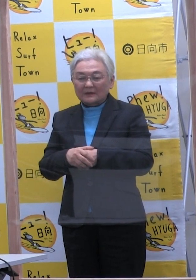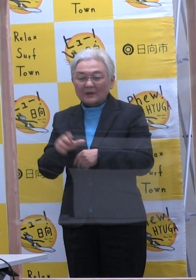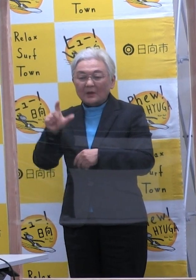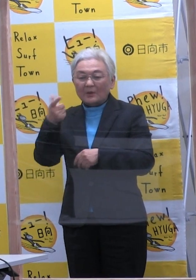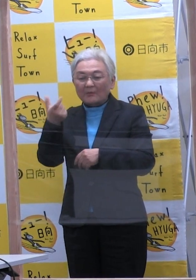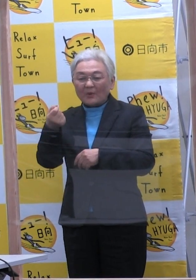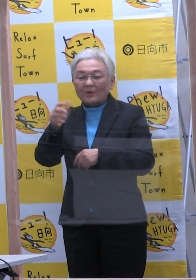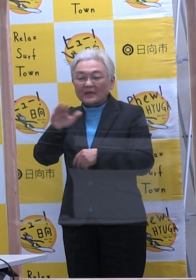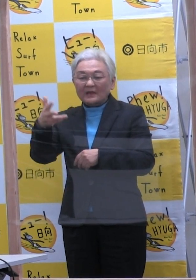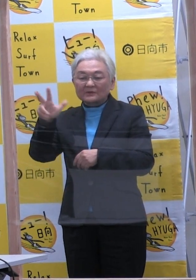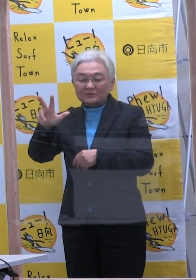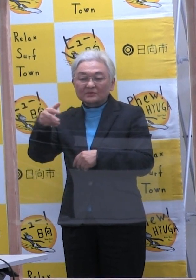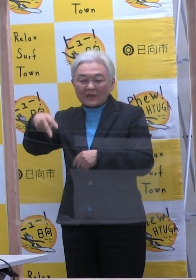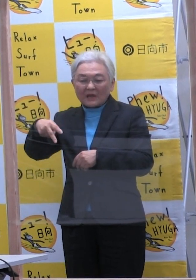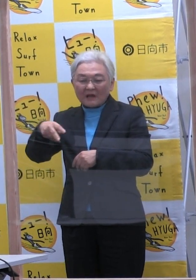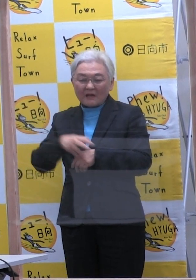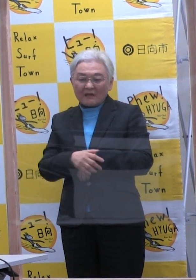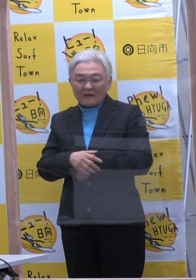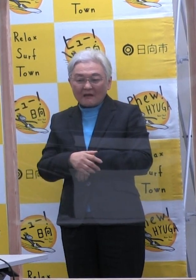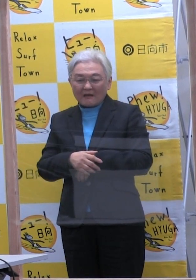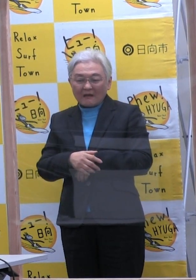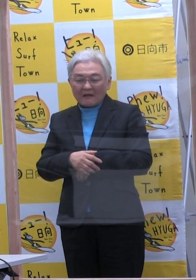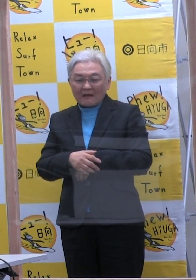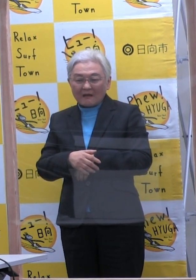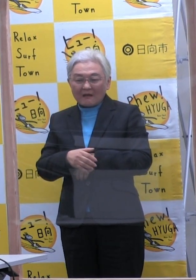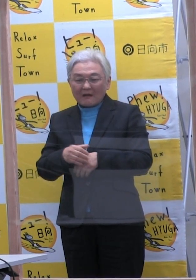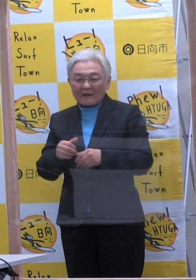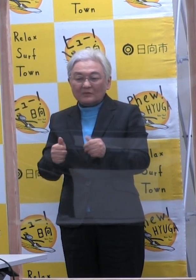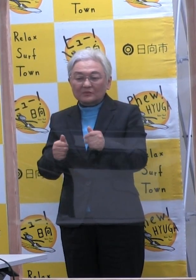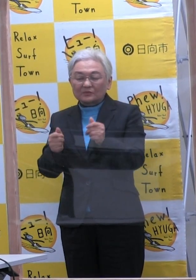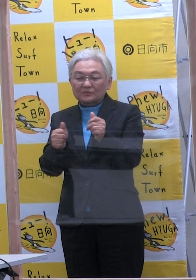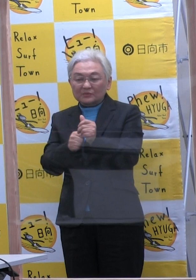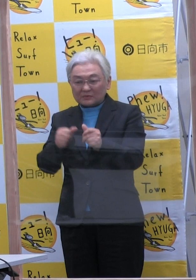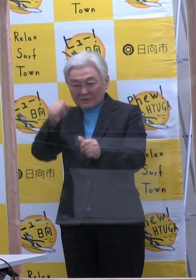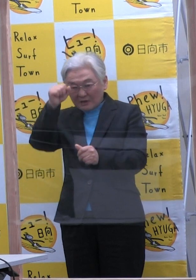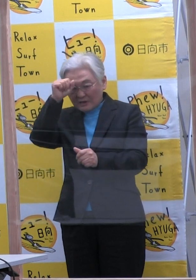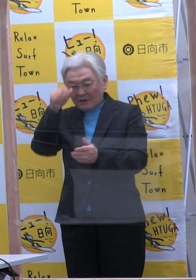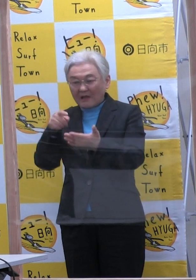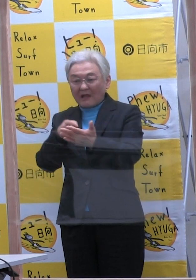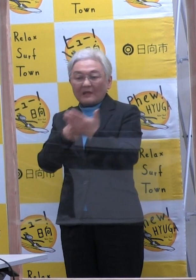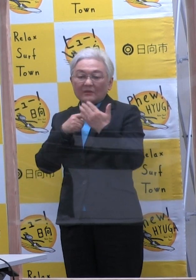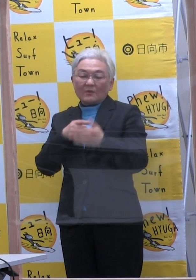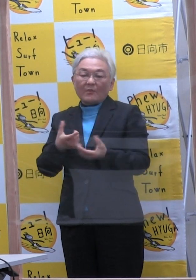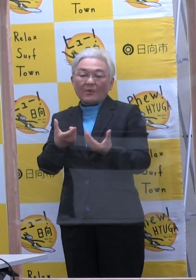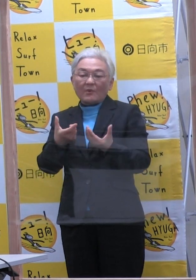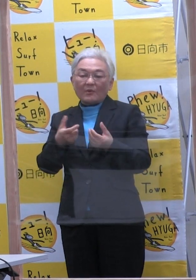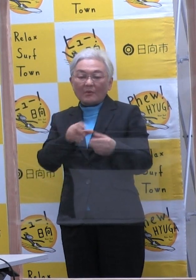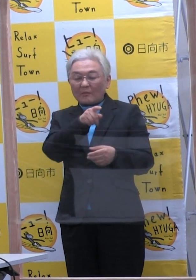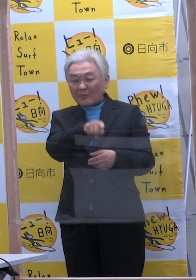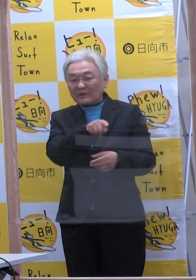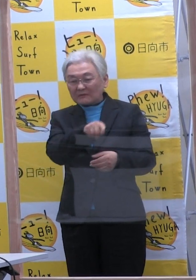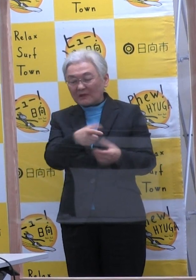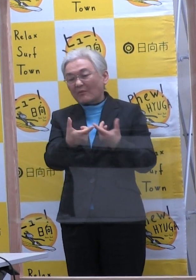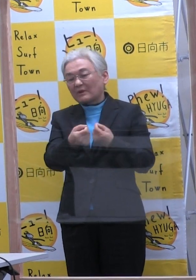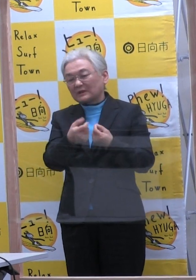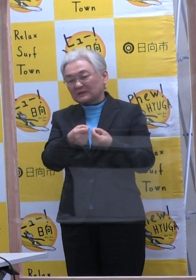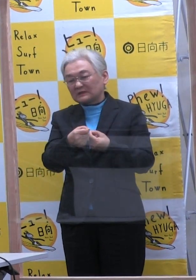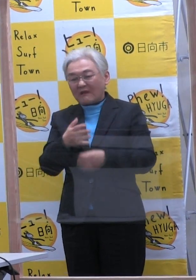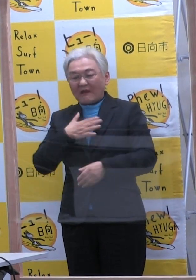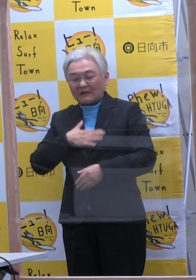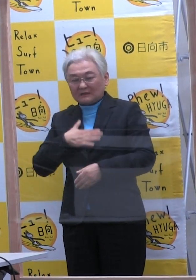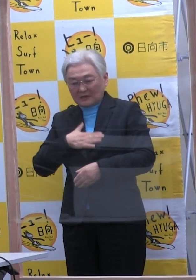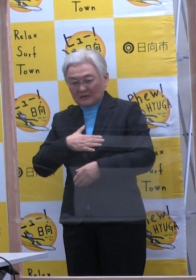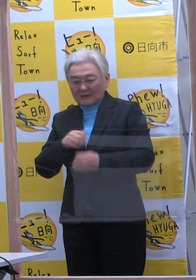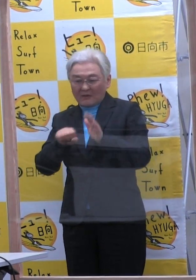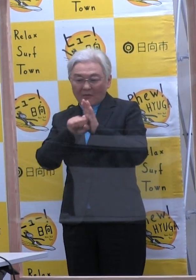ルナ社ワクチンは副反応もファイザー社ワクチンとおおむね同様であり、安全で効果も高いと報